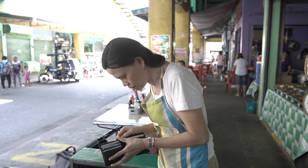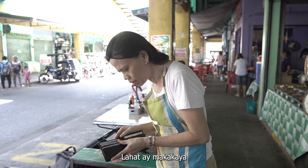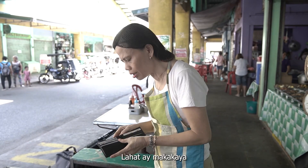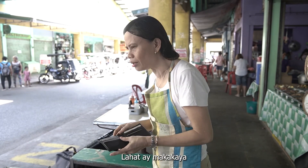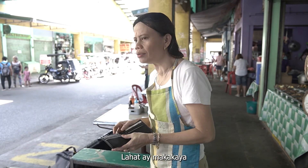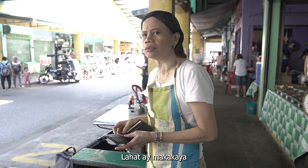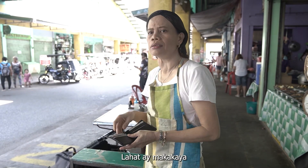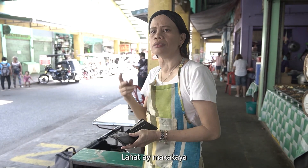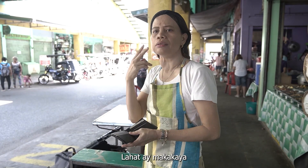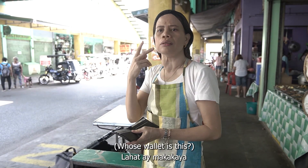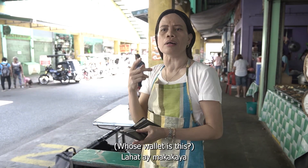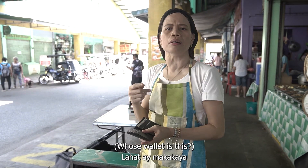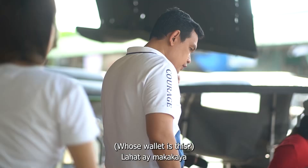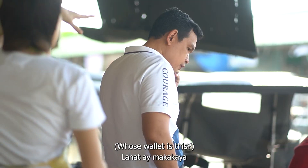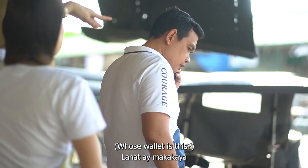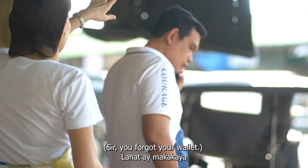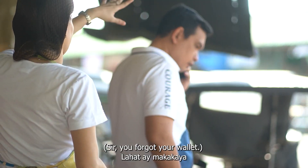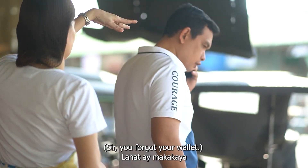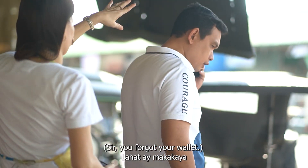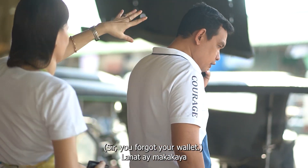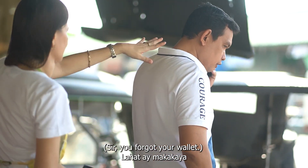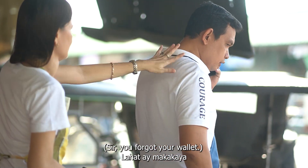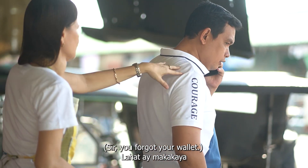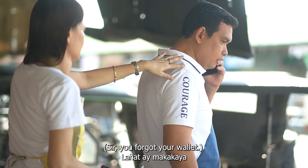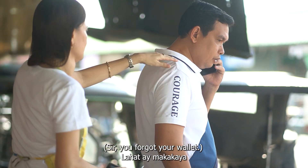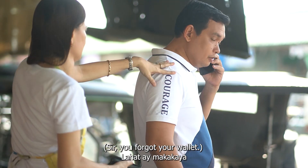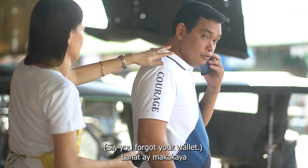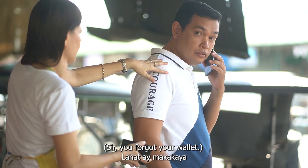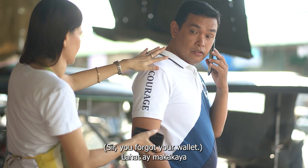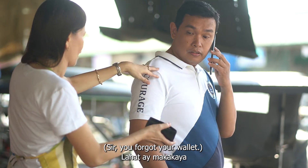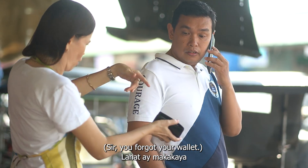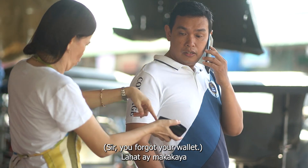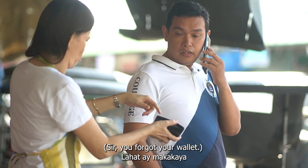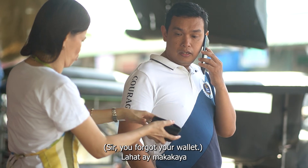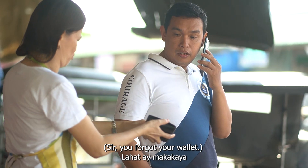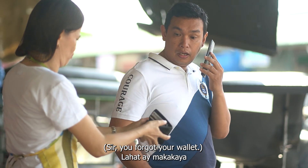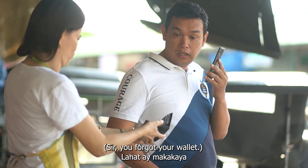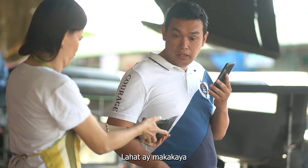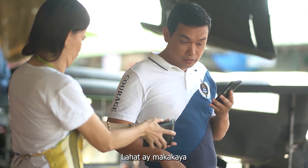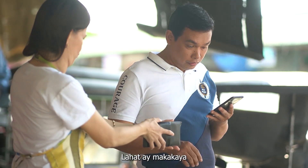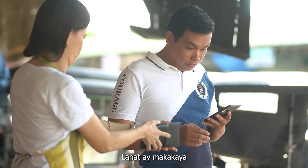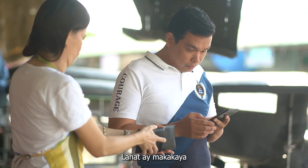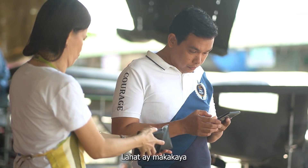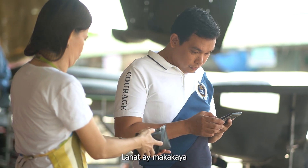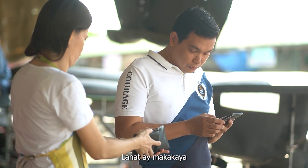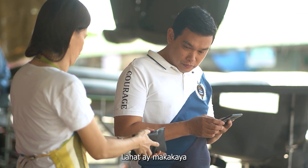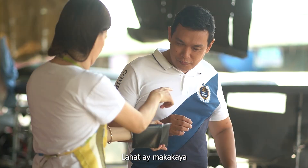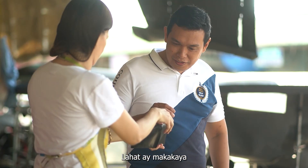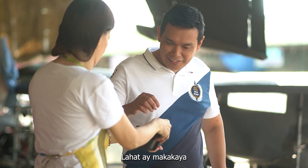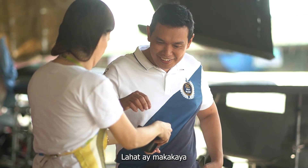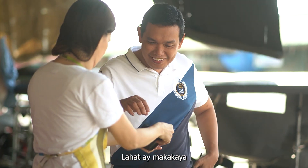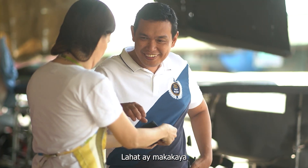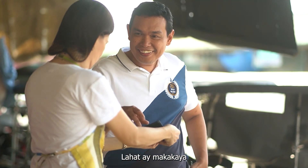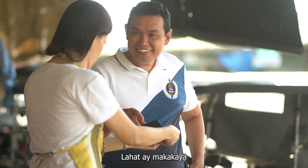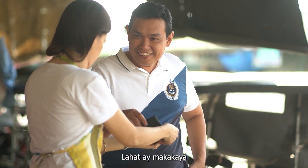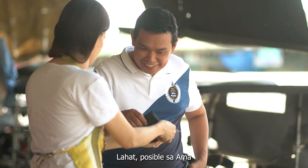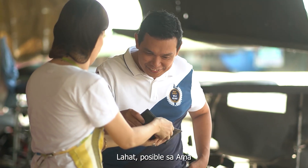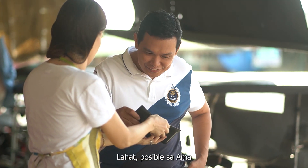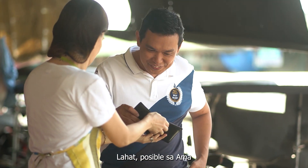Lahat ay makakaya, lahat ay makakaya,